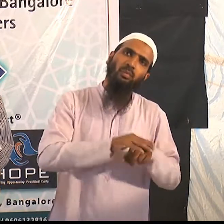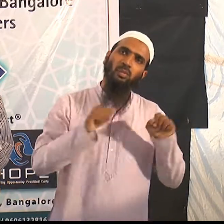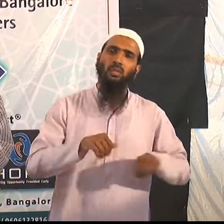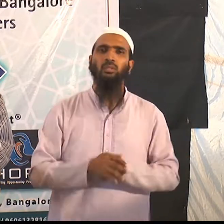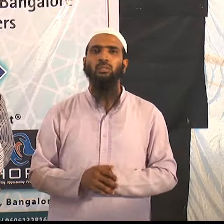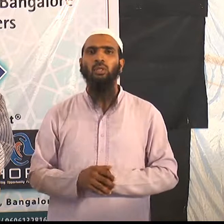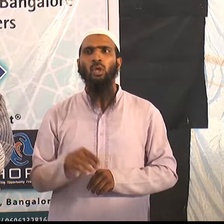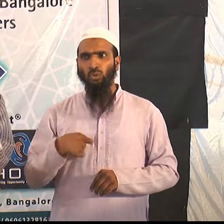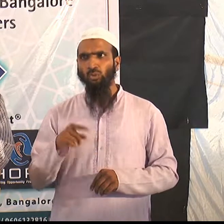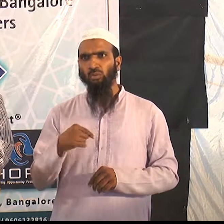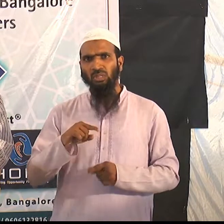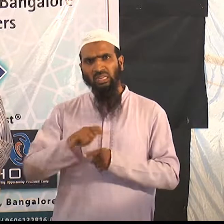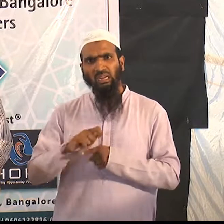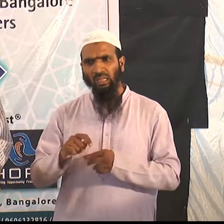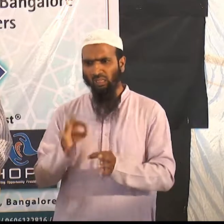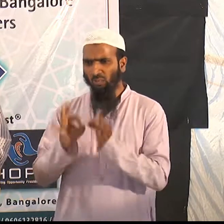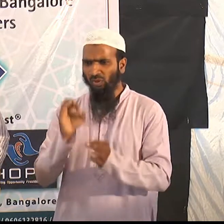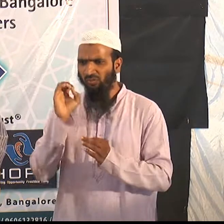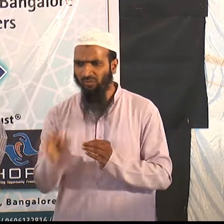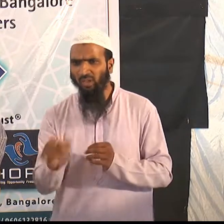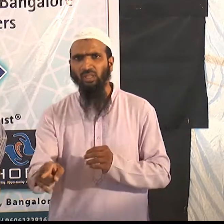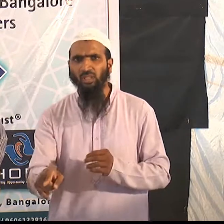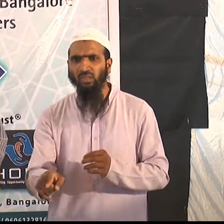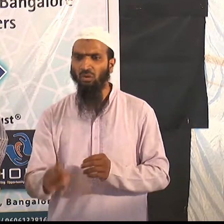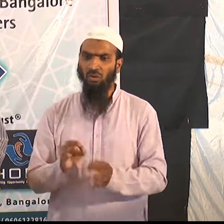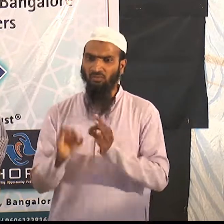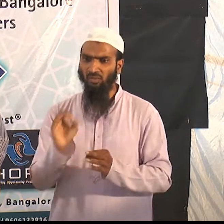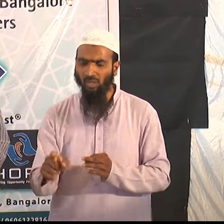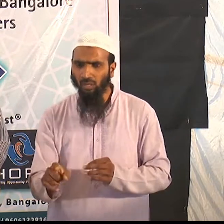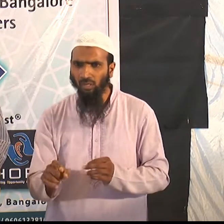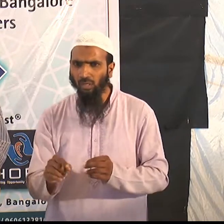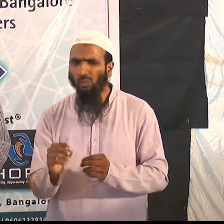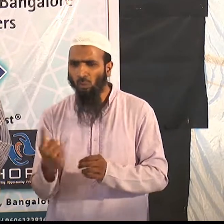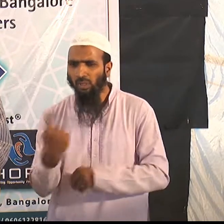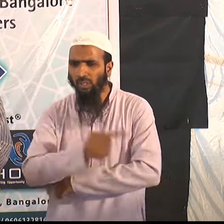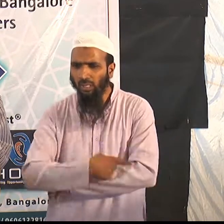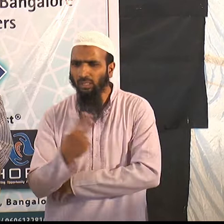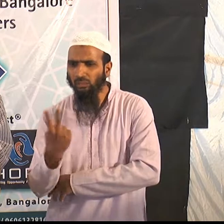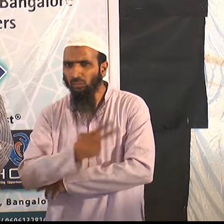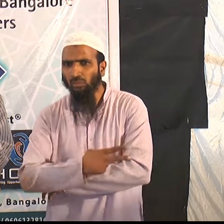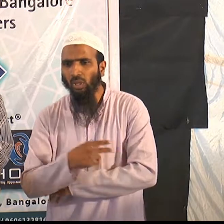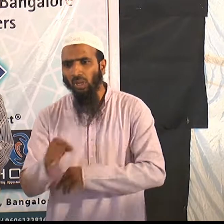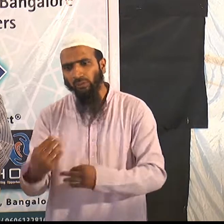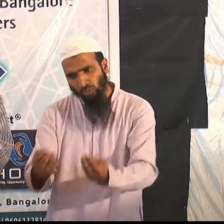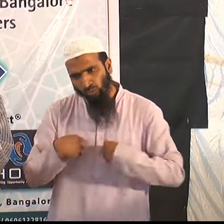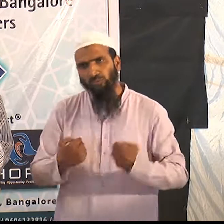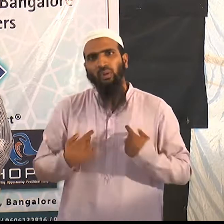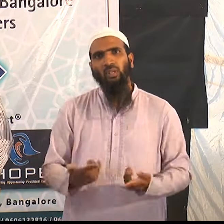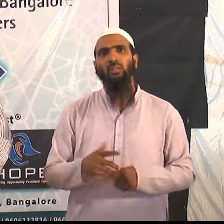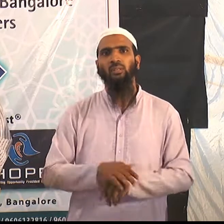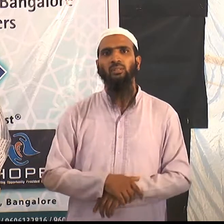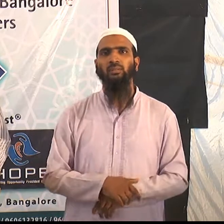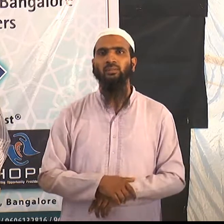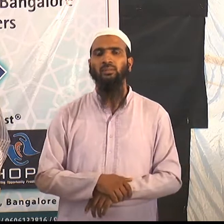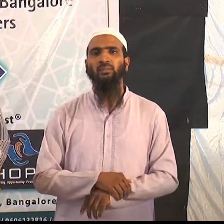है ज़रूर, जो जलाता है किसी को खुद जल जाता है ज़रूर, अरे शम्मा भी जलता रहा परवाना जल जाने के